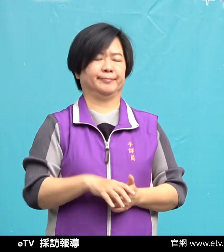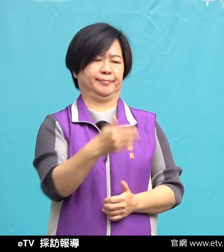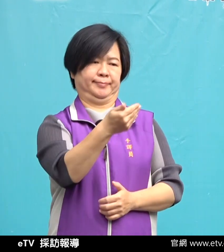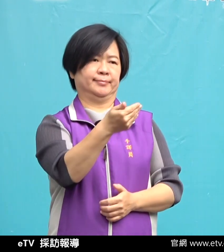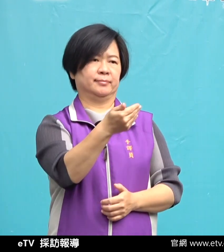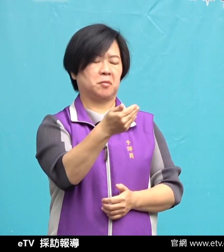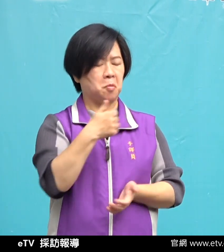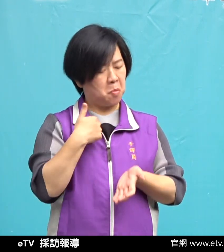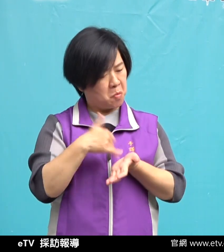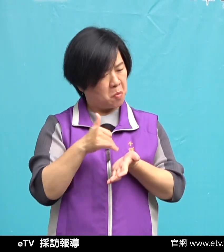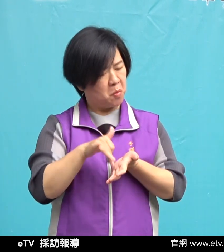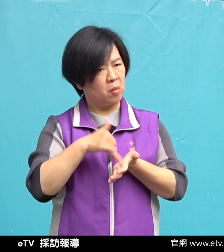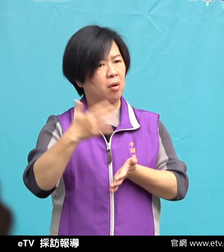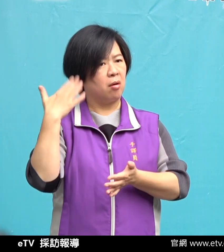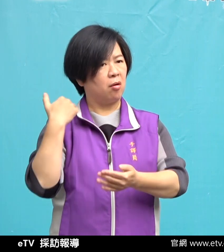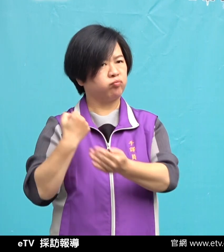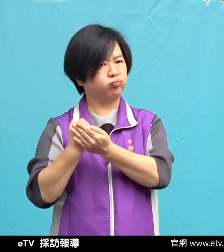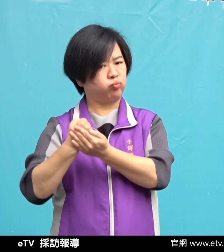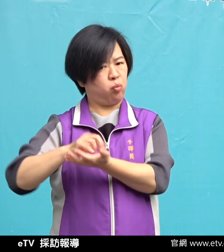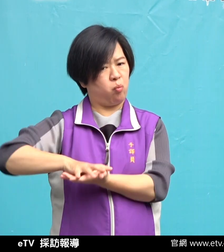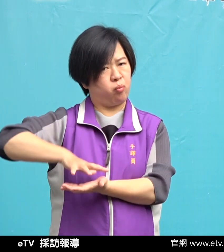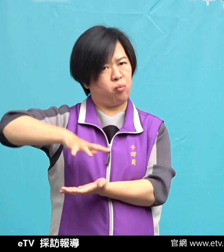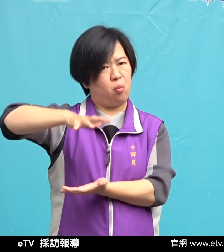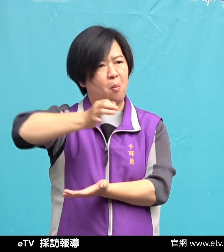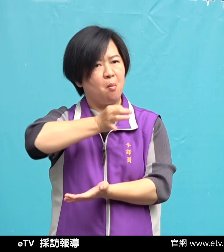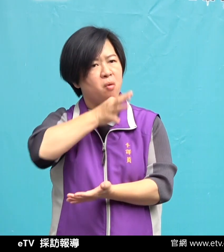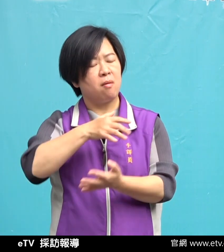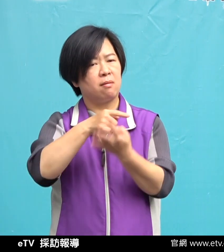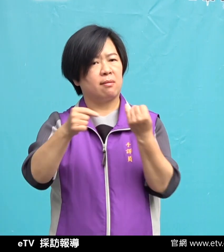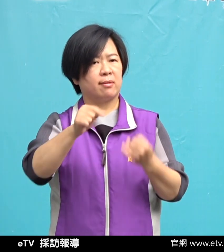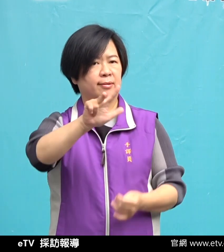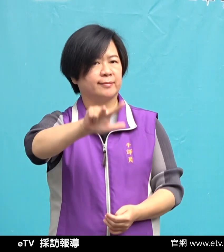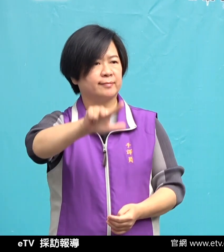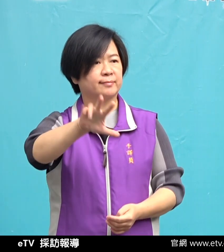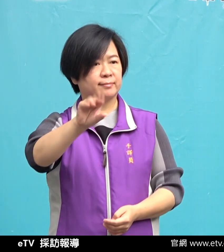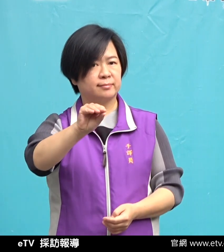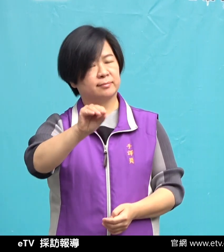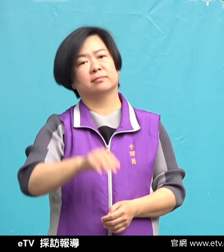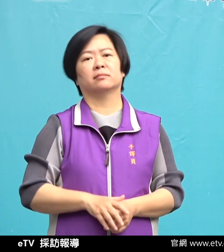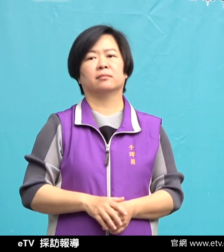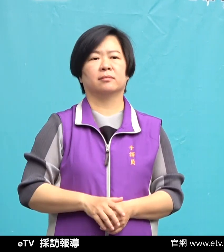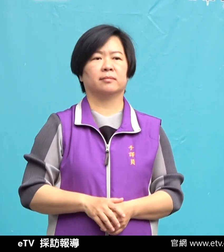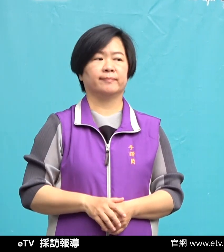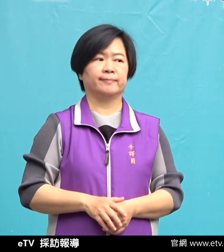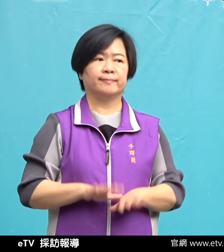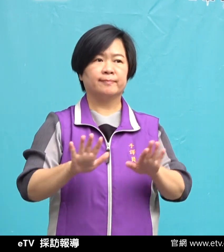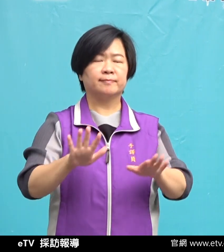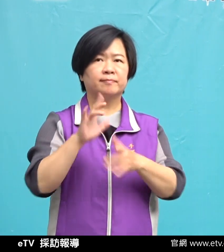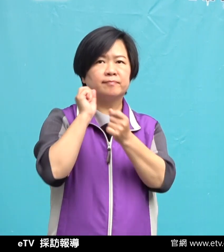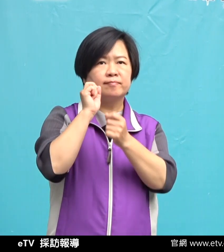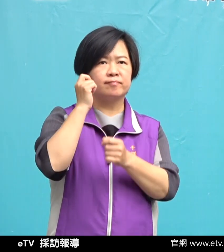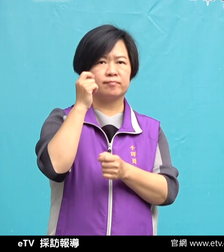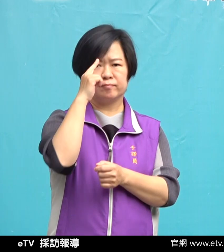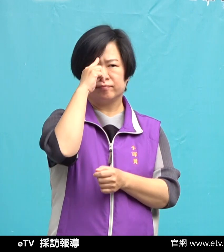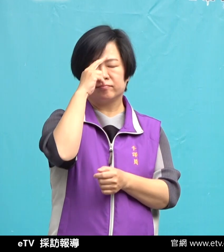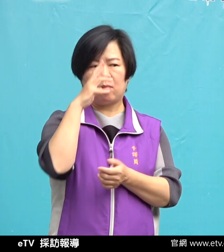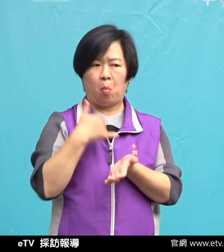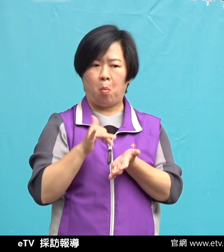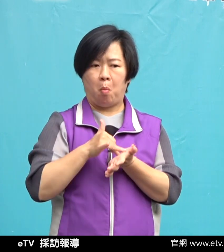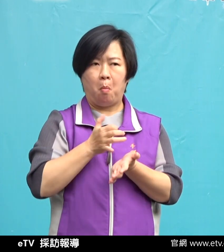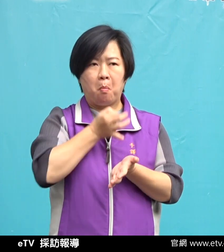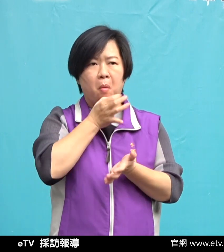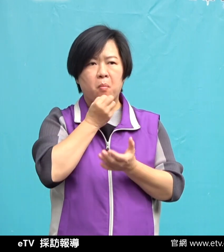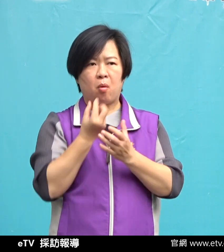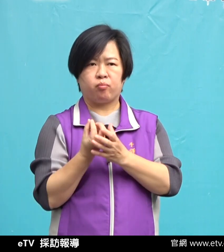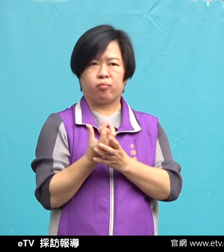过，因为那时候存量有7000多万片，那加上这几天的存量跟预期的产能的提高，我们应